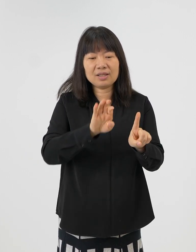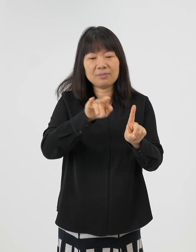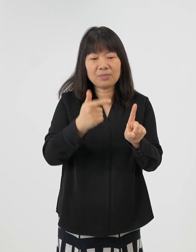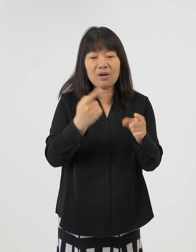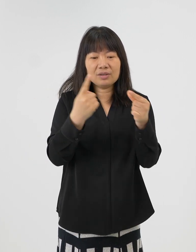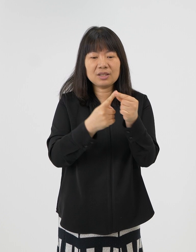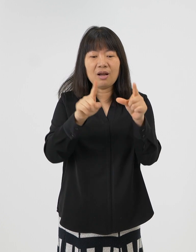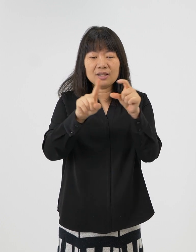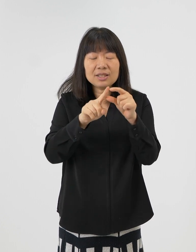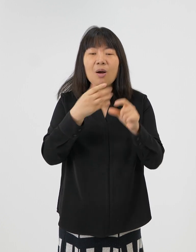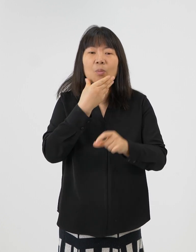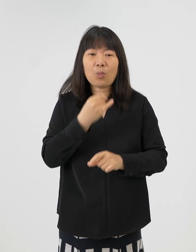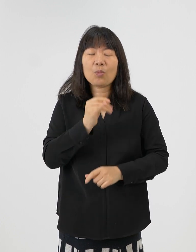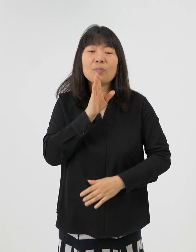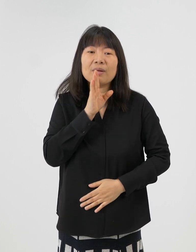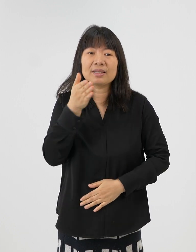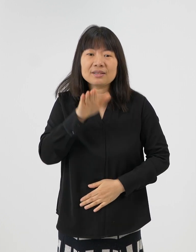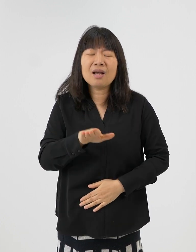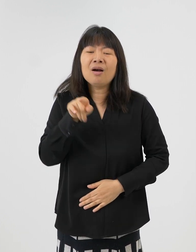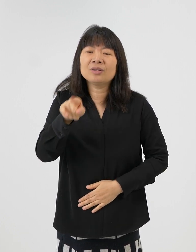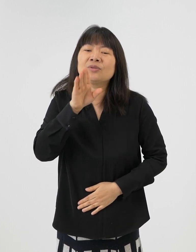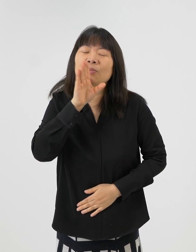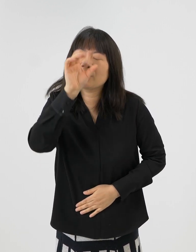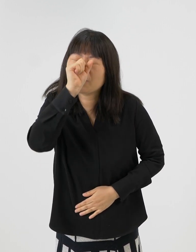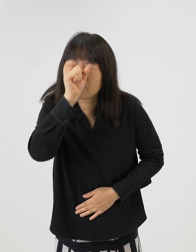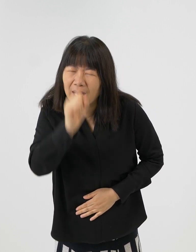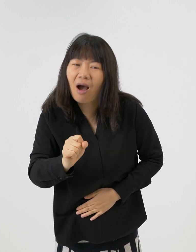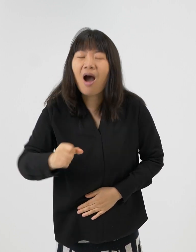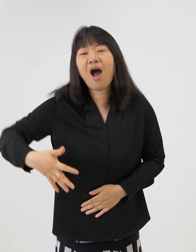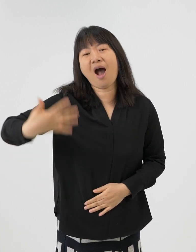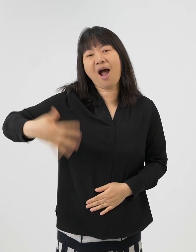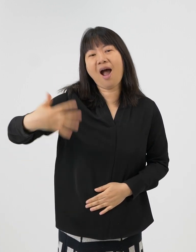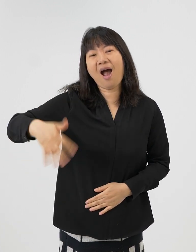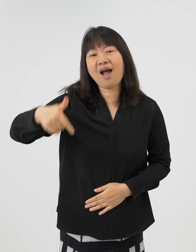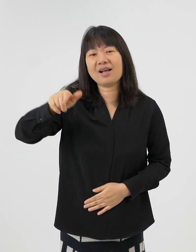첫 글자가 복인데 너는 참 좋겠다. 이거 감탄사예요.